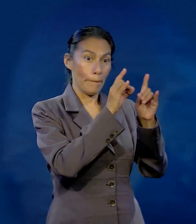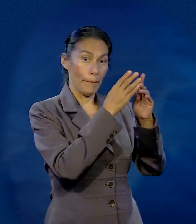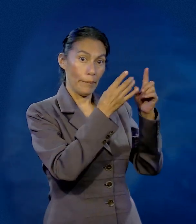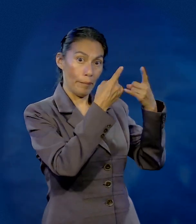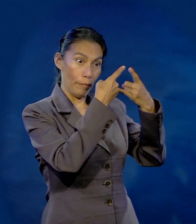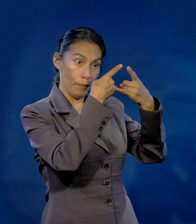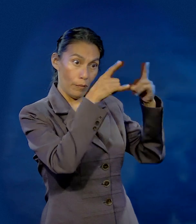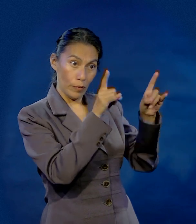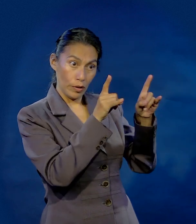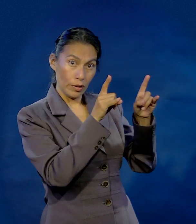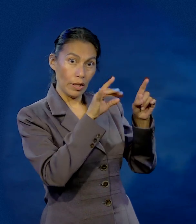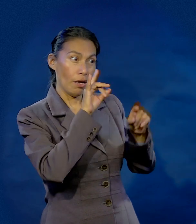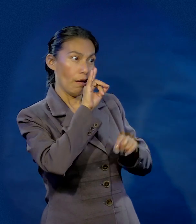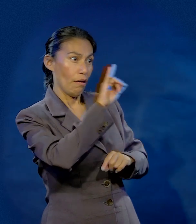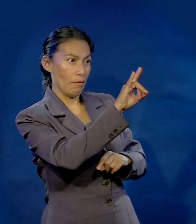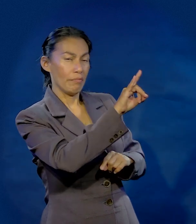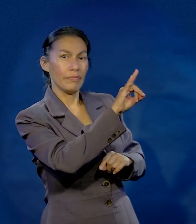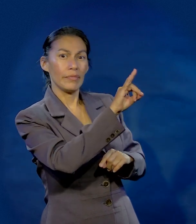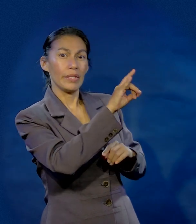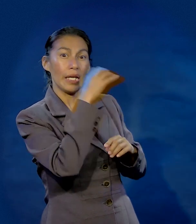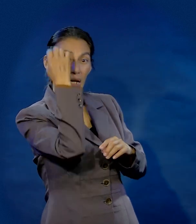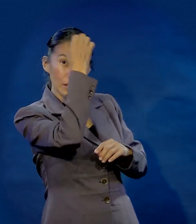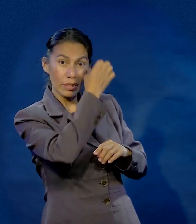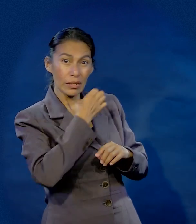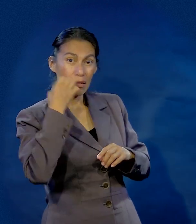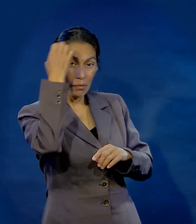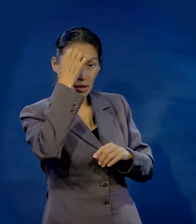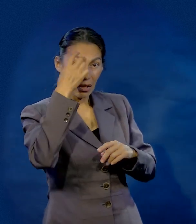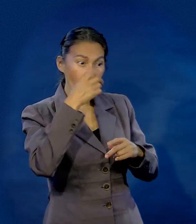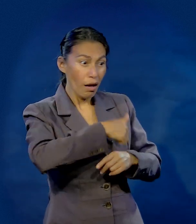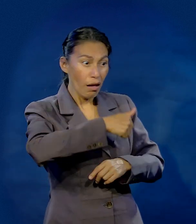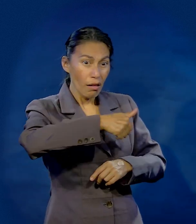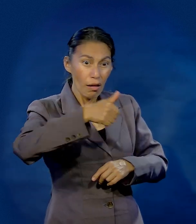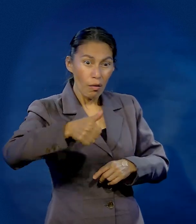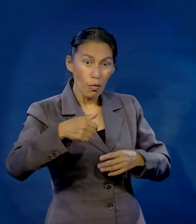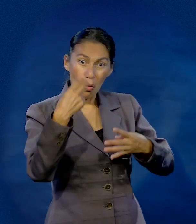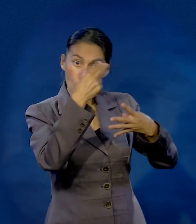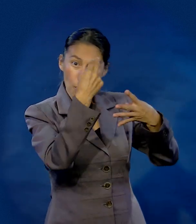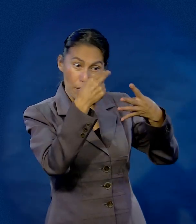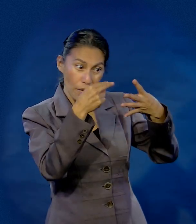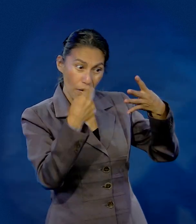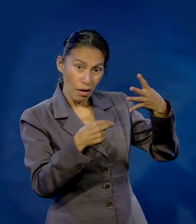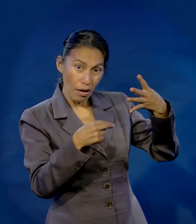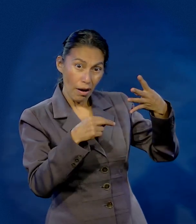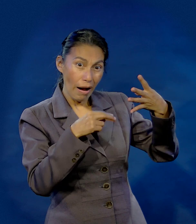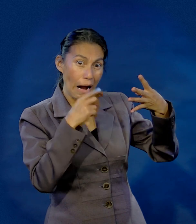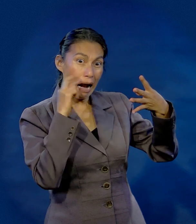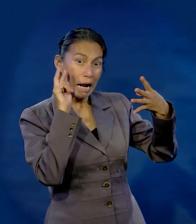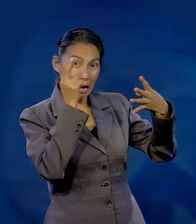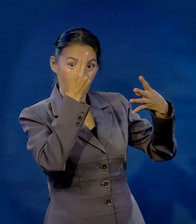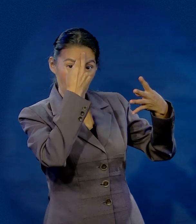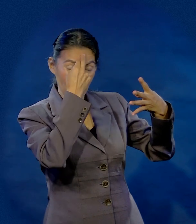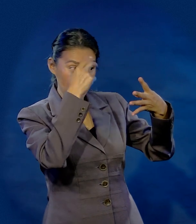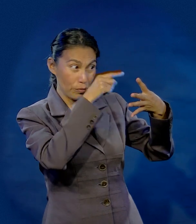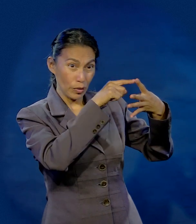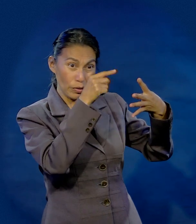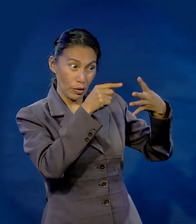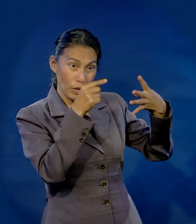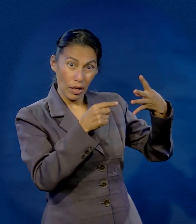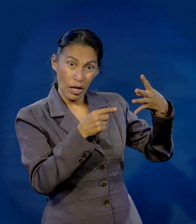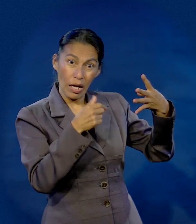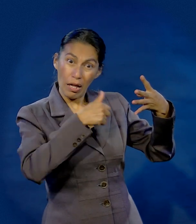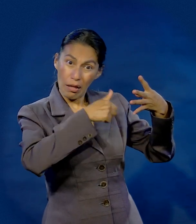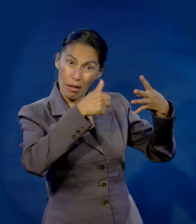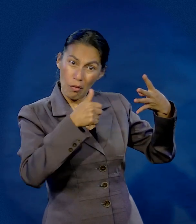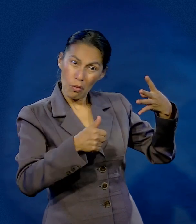y ese examen lo pegó en la puerta de nuestro salón y así decía textualmente examen de reconocimiento de los